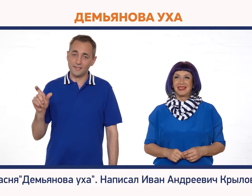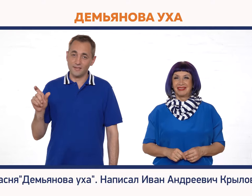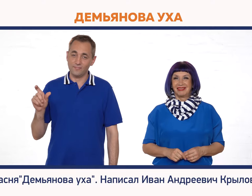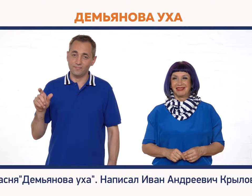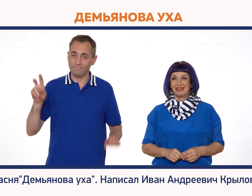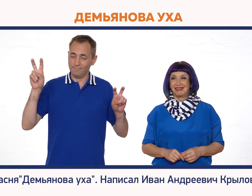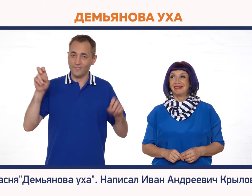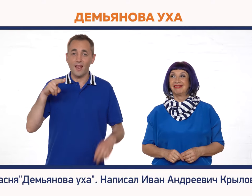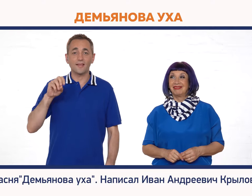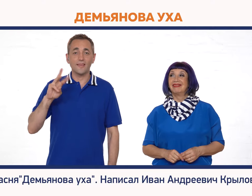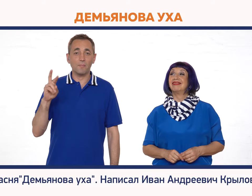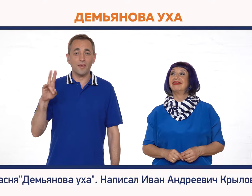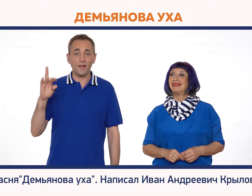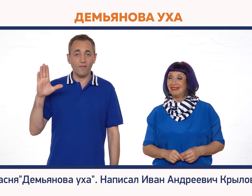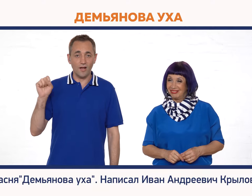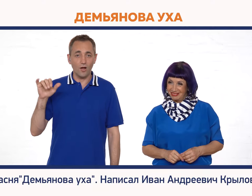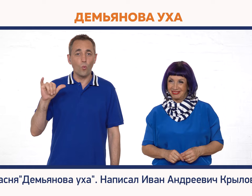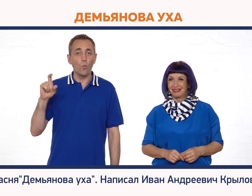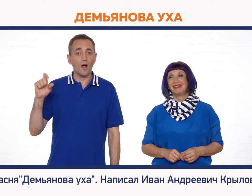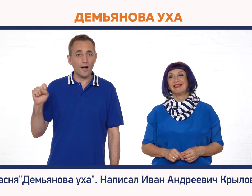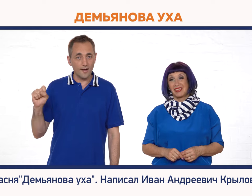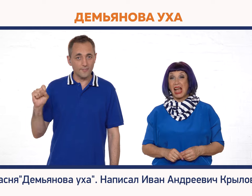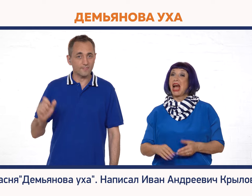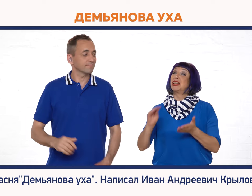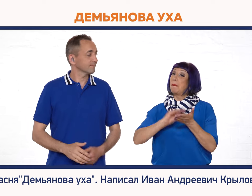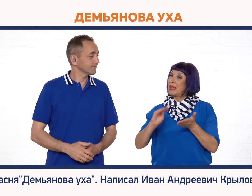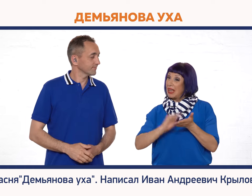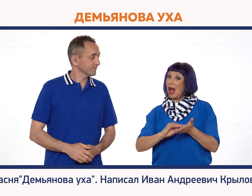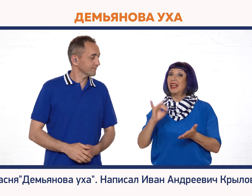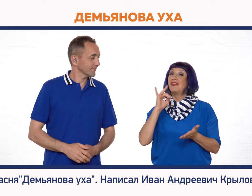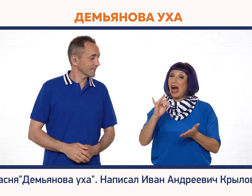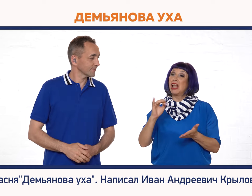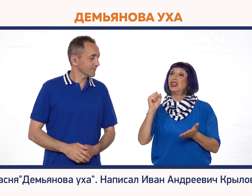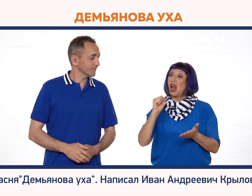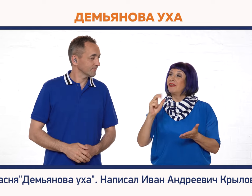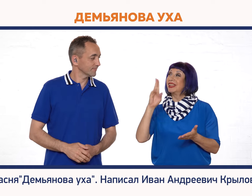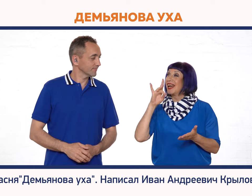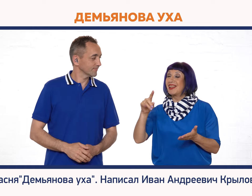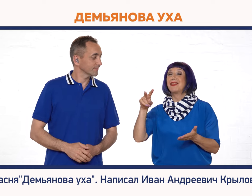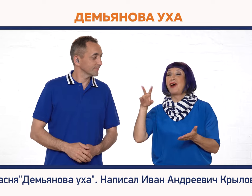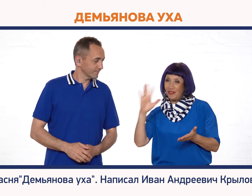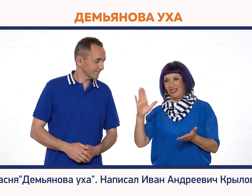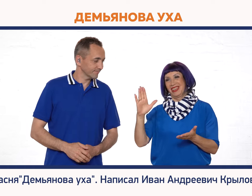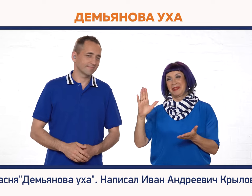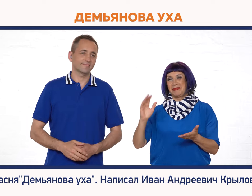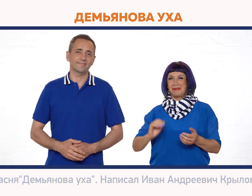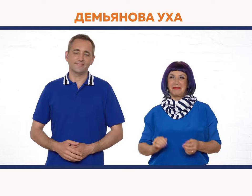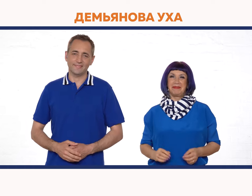Басня «Демьянова уха». Написал Иван Андреевич Крылов.